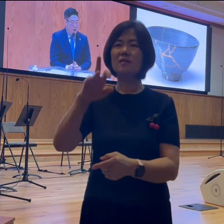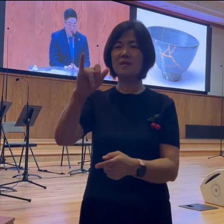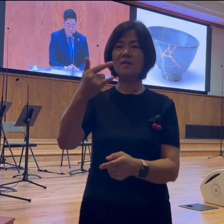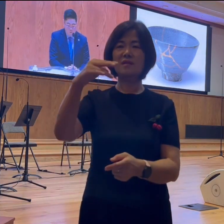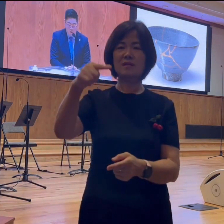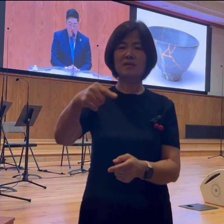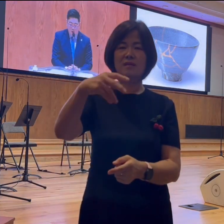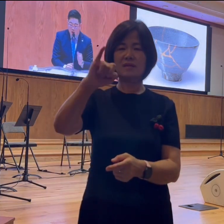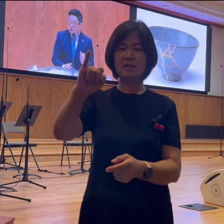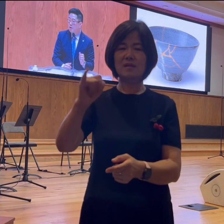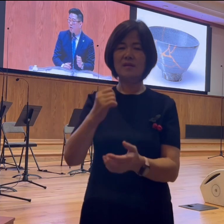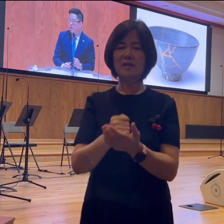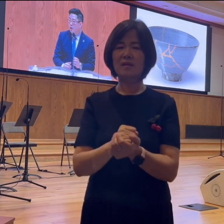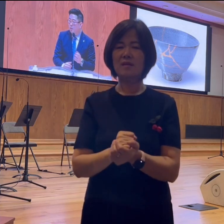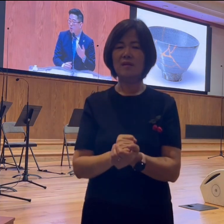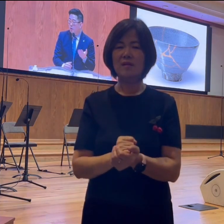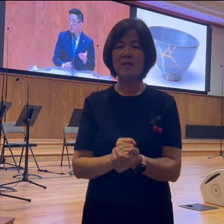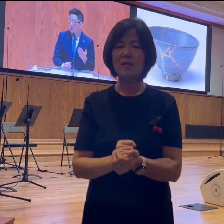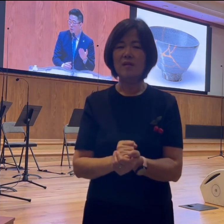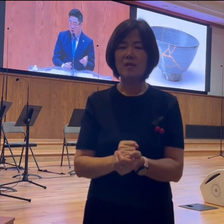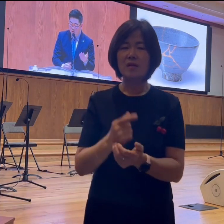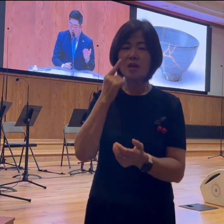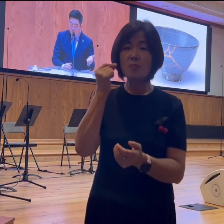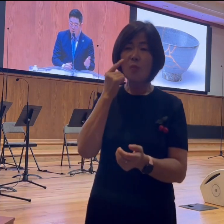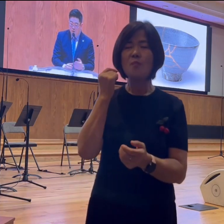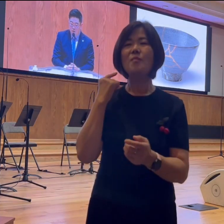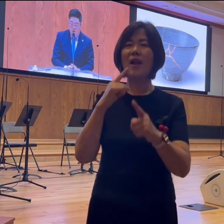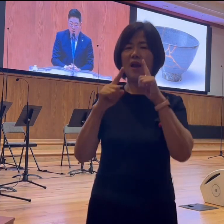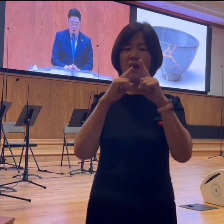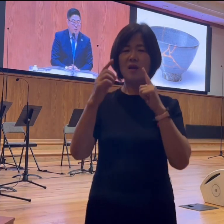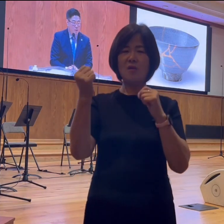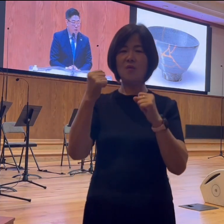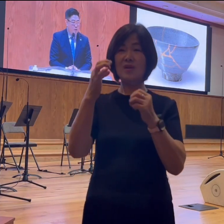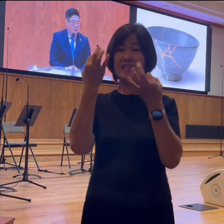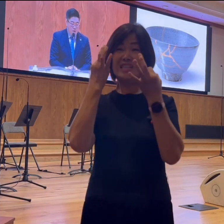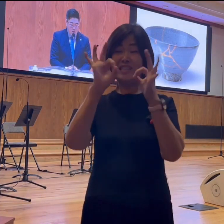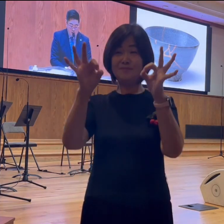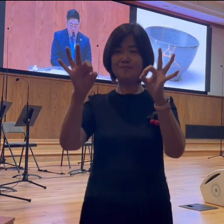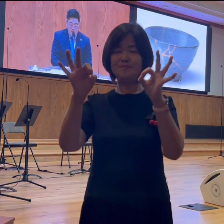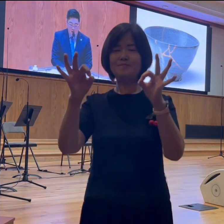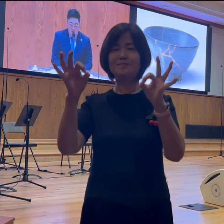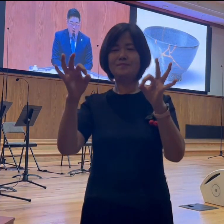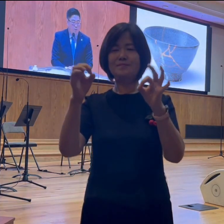말이, 키는 영어가 아니죠, 일본어로 금이고요,